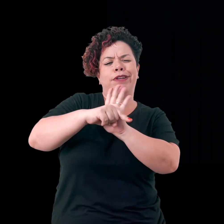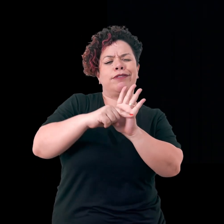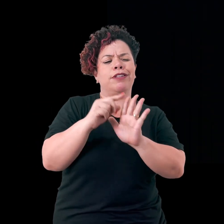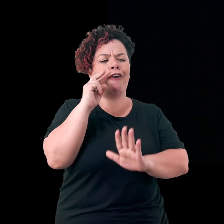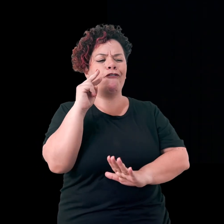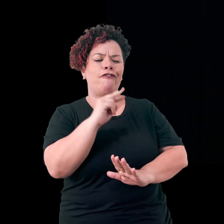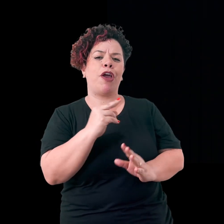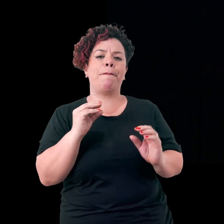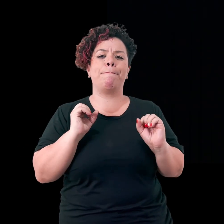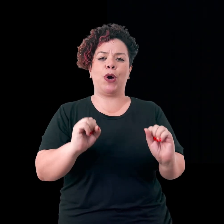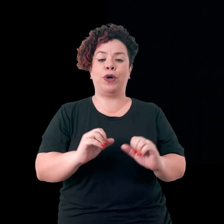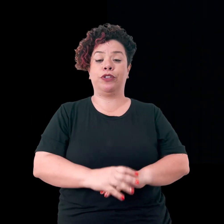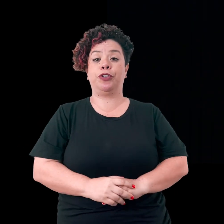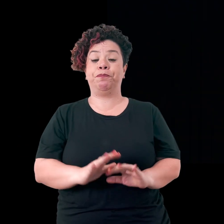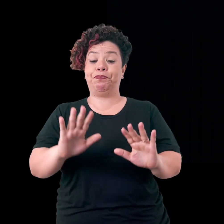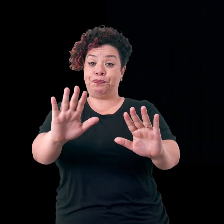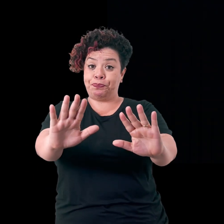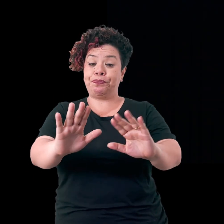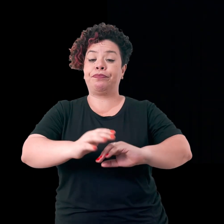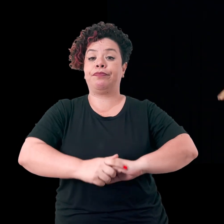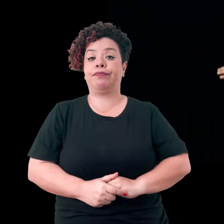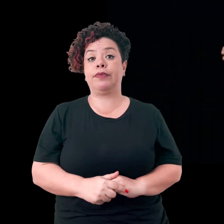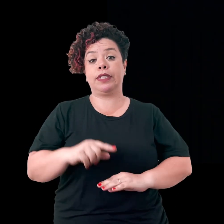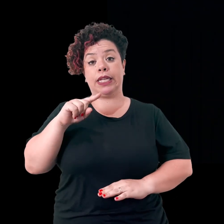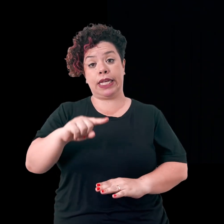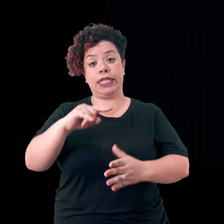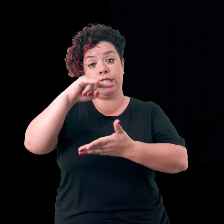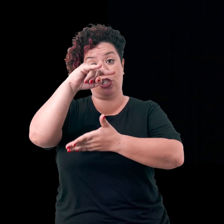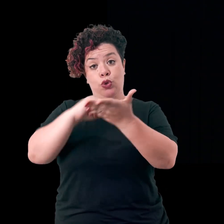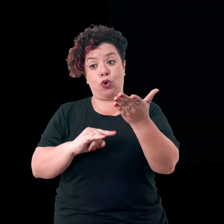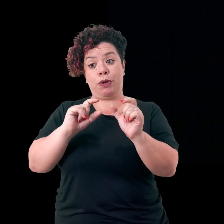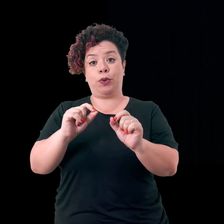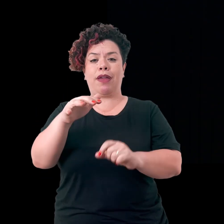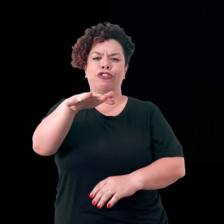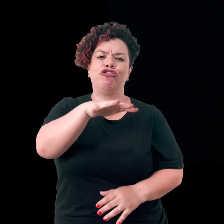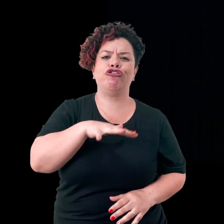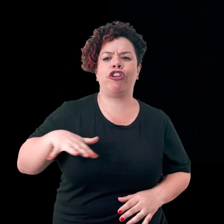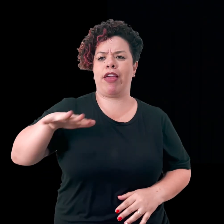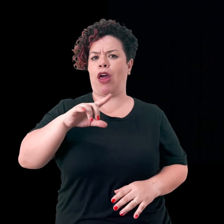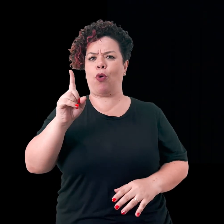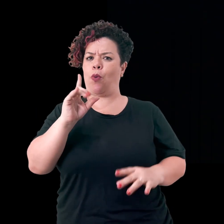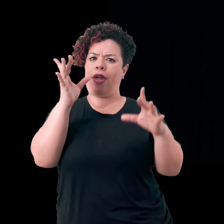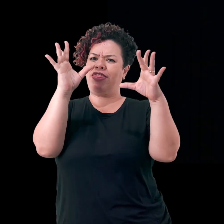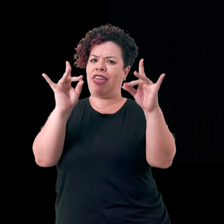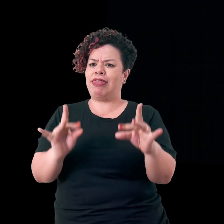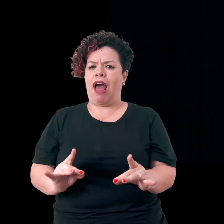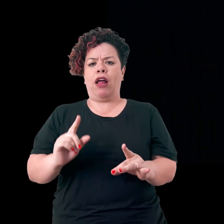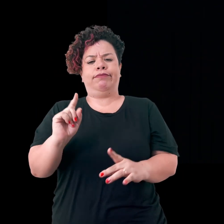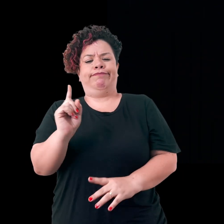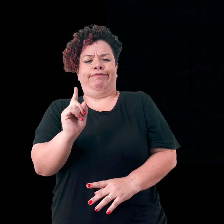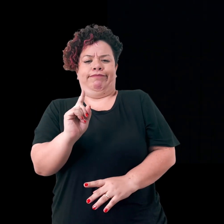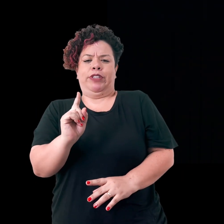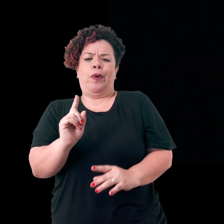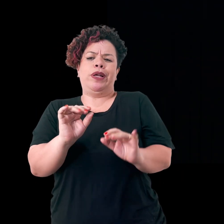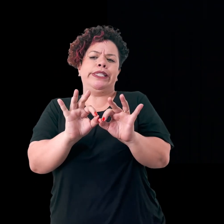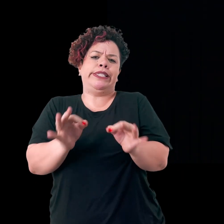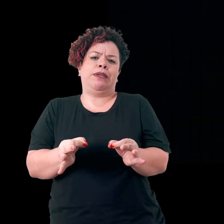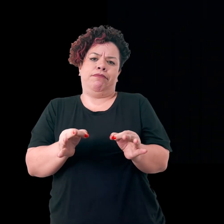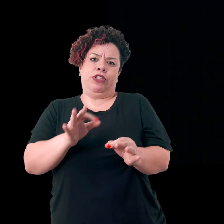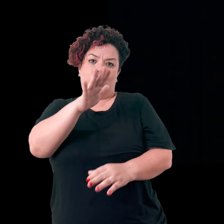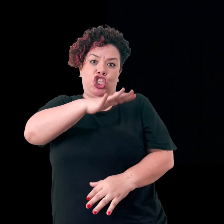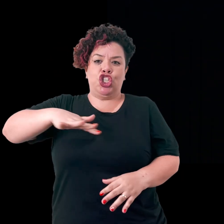consultar. Só que esse documento é um documento geral, ele não vai no detalhe.